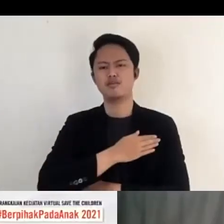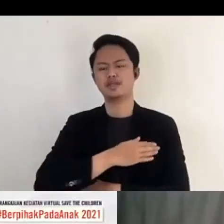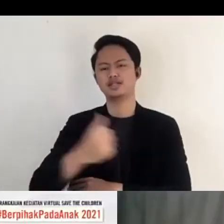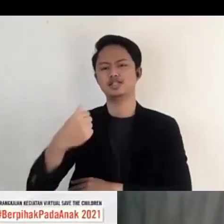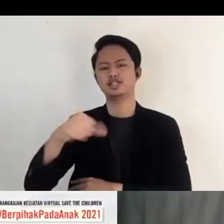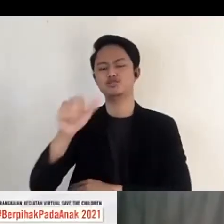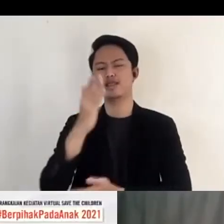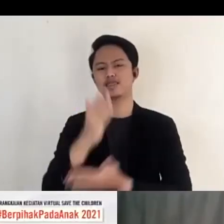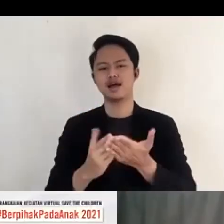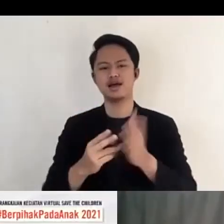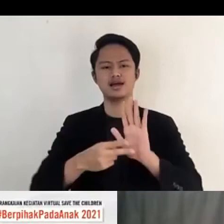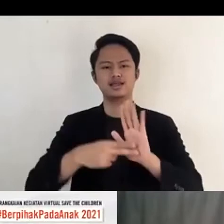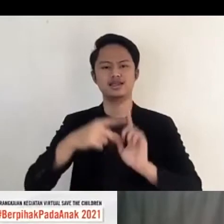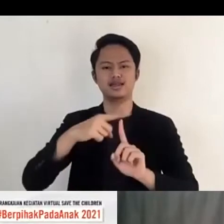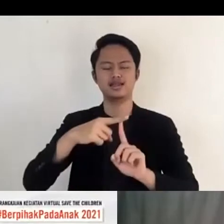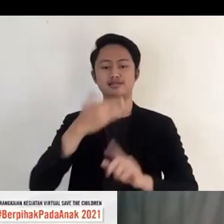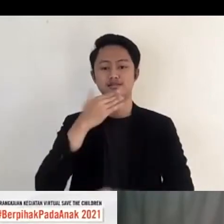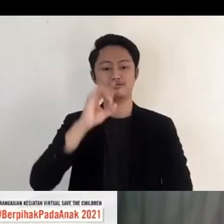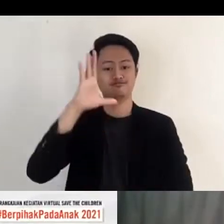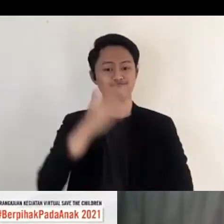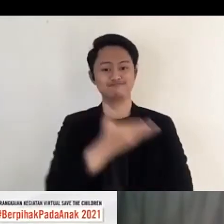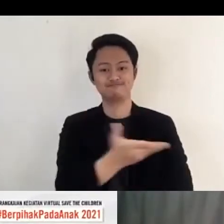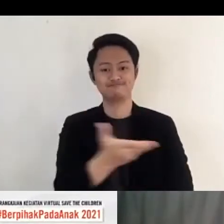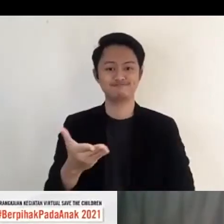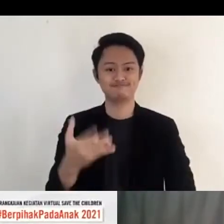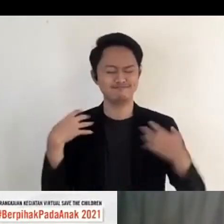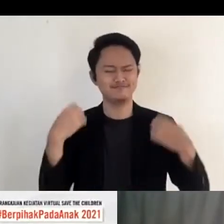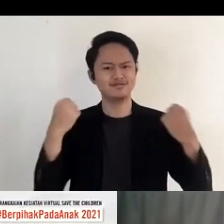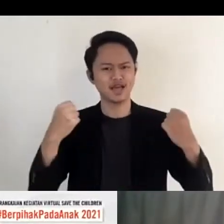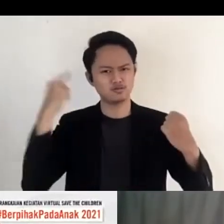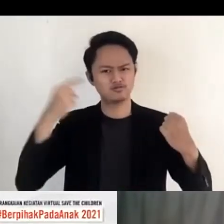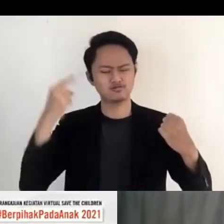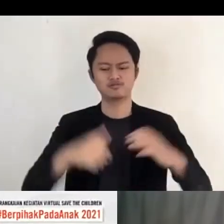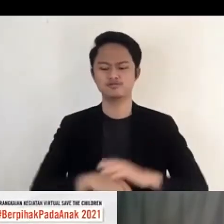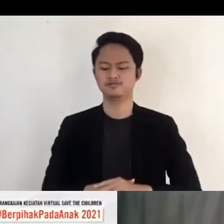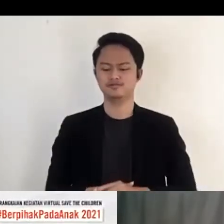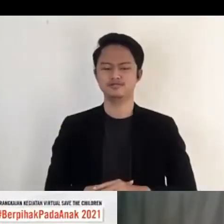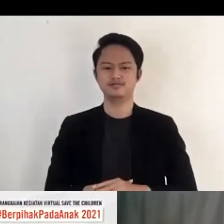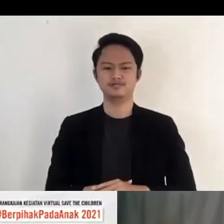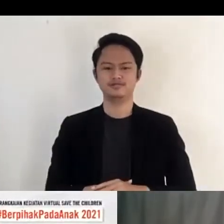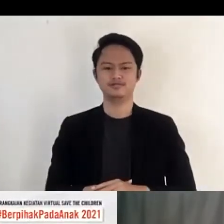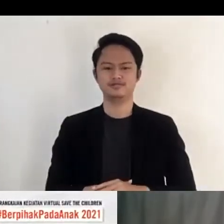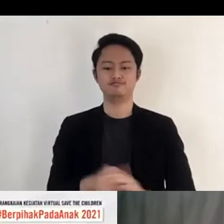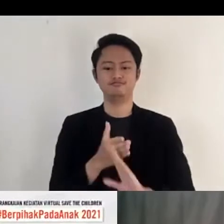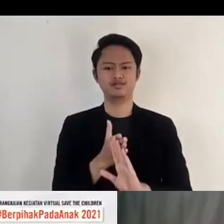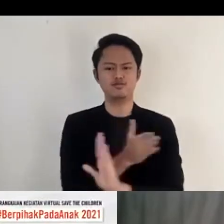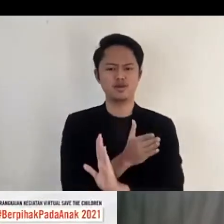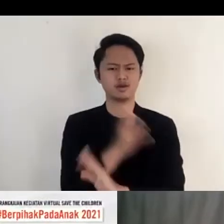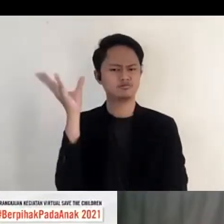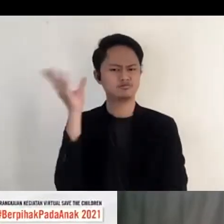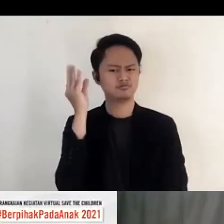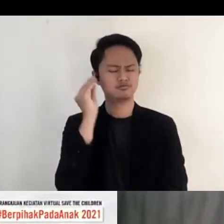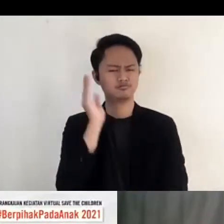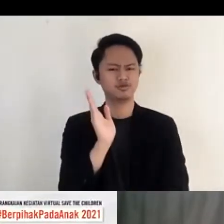NTT. Selamat siang, Bapak Ibu, semoga dalam kondisi sehat selalu. Di awal tadi kita sudah mendengar apa yang